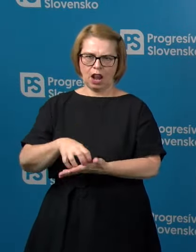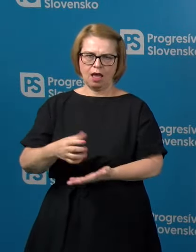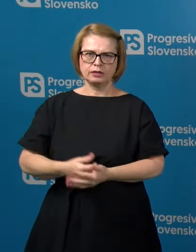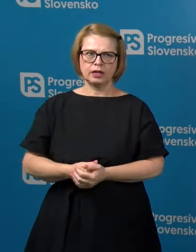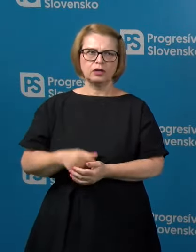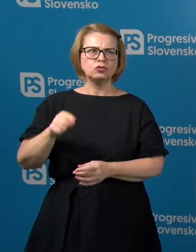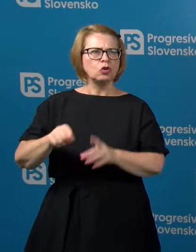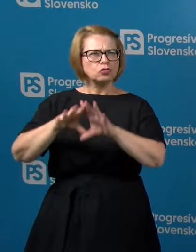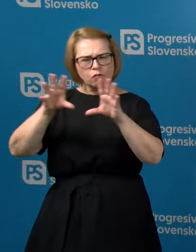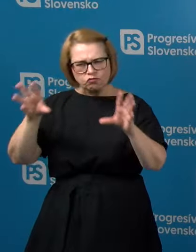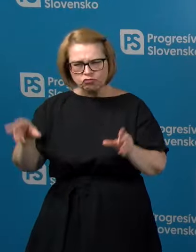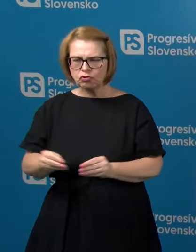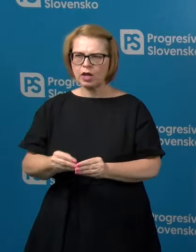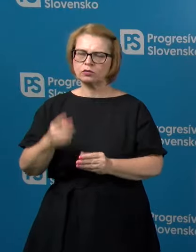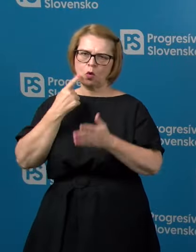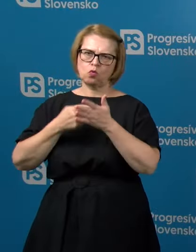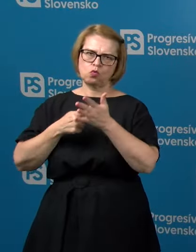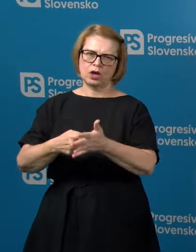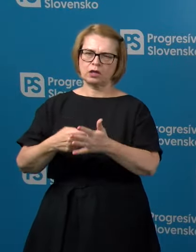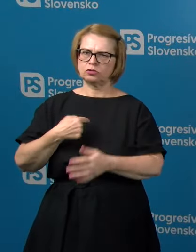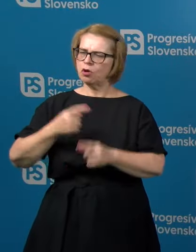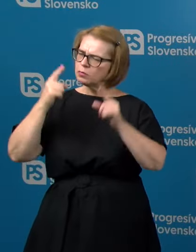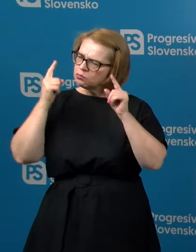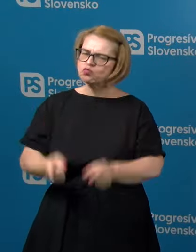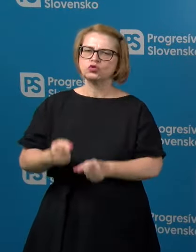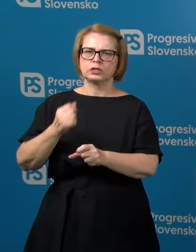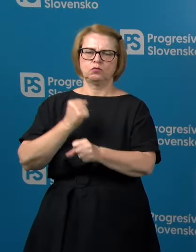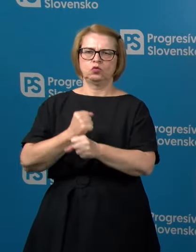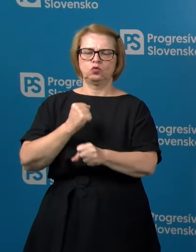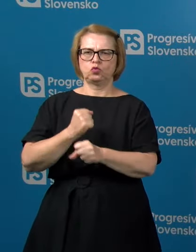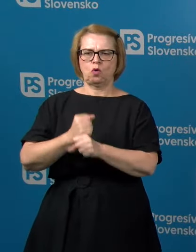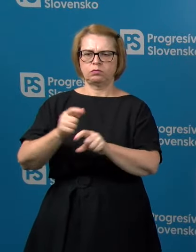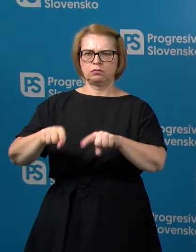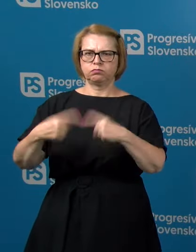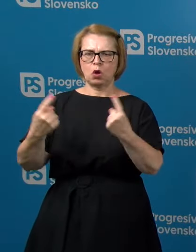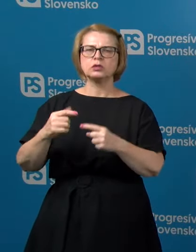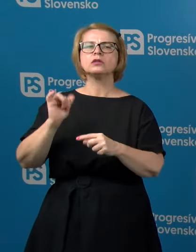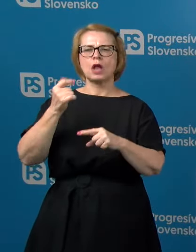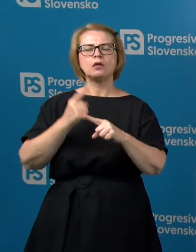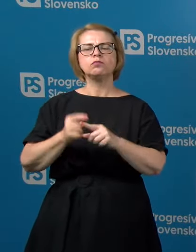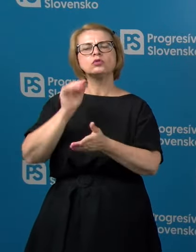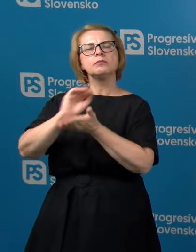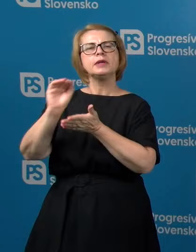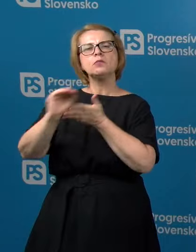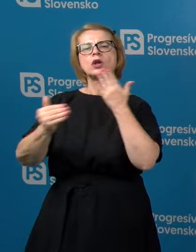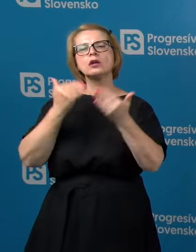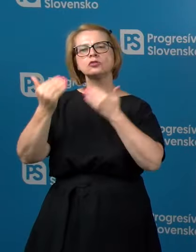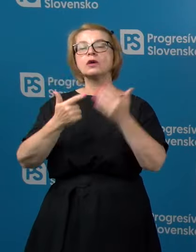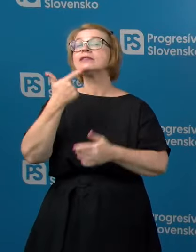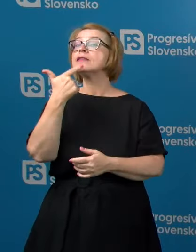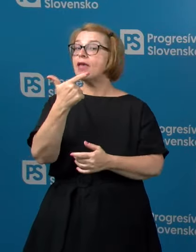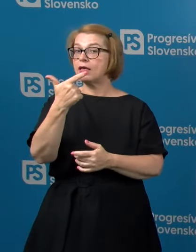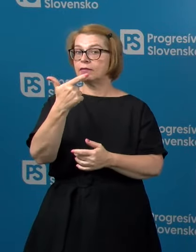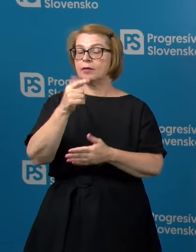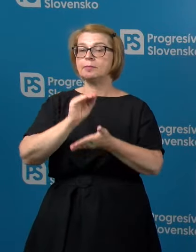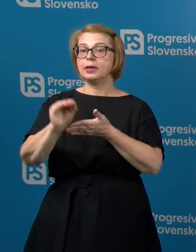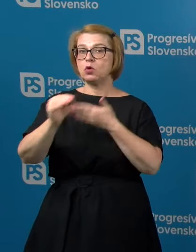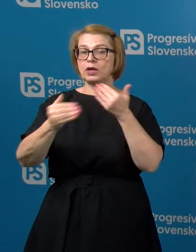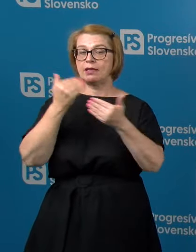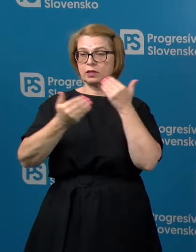To všetko nás vedie k tomu, že musíme nielenže zvolať protest, ale zároveň aj zvolať mimoriadnu schôdzu, dve mimoriadne schôdze Národnej